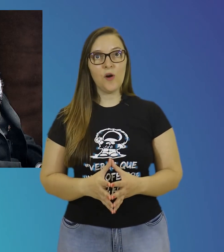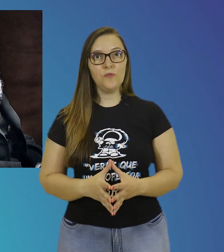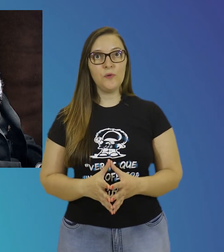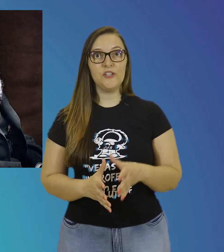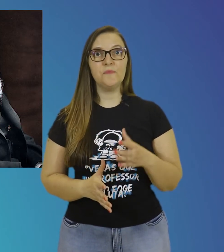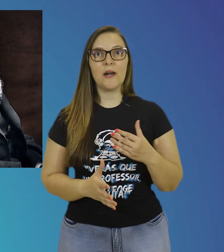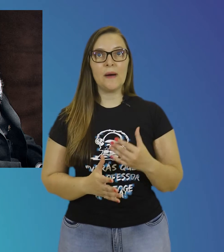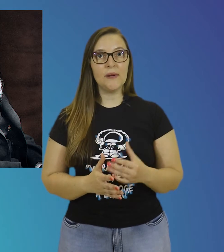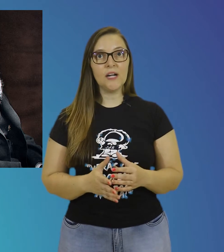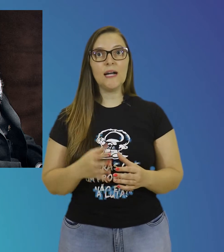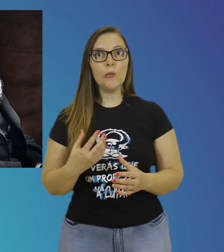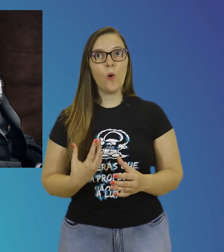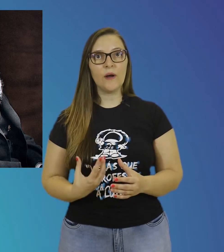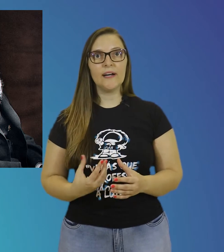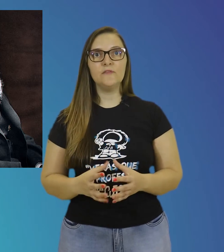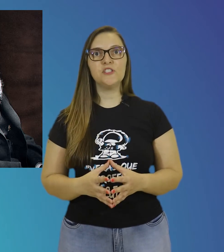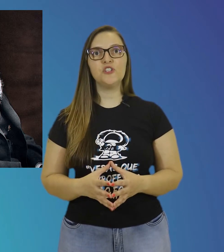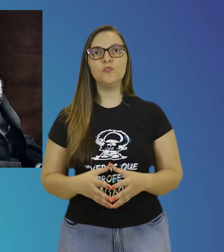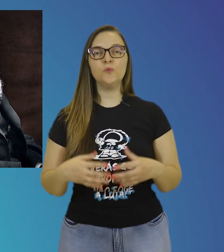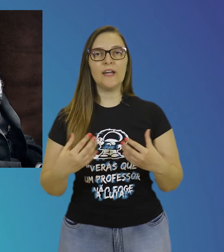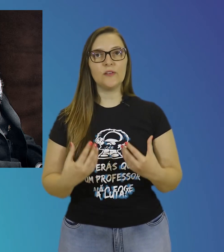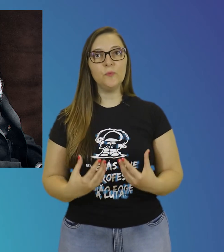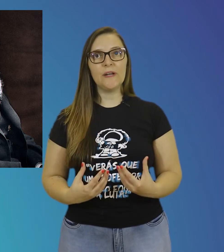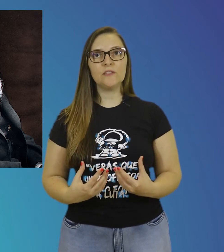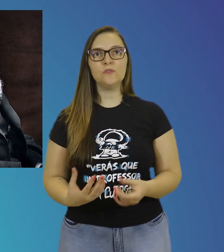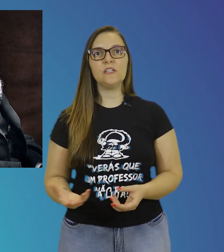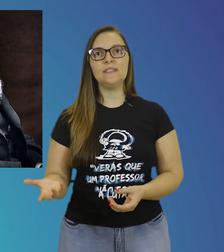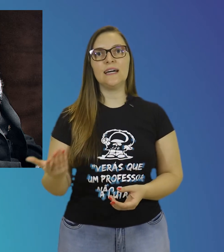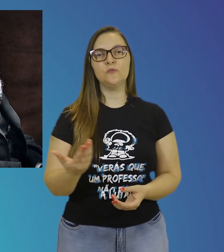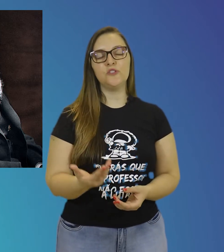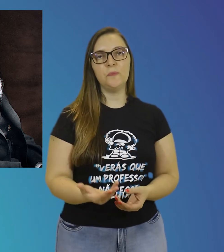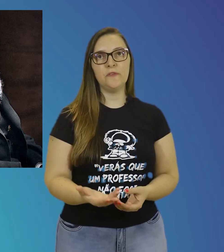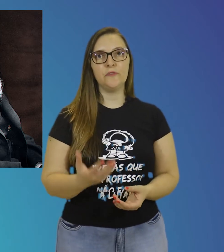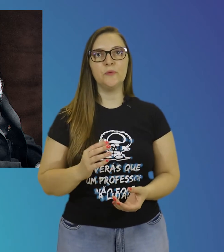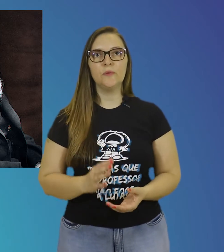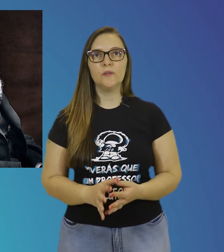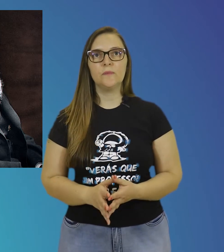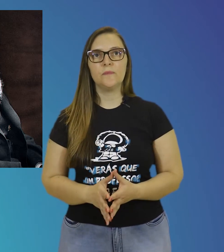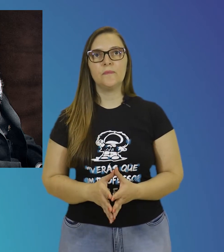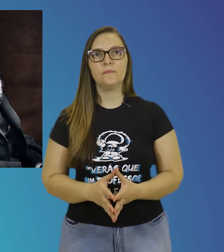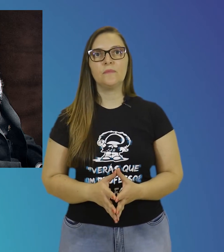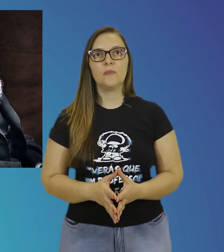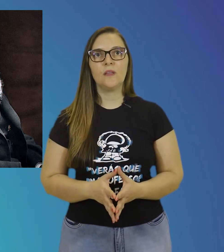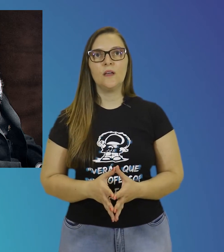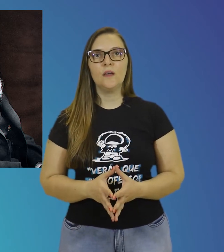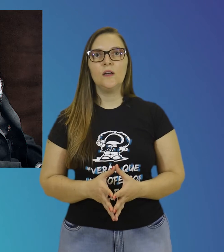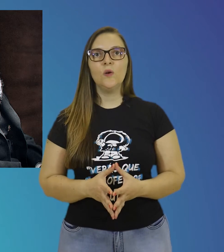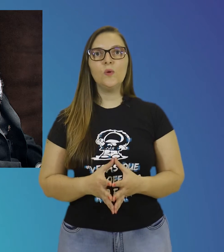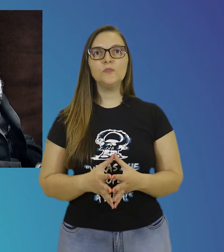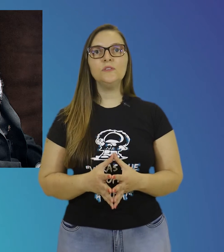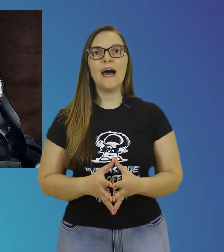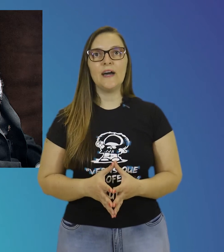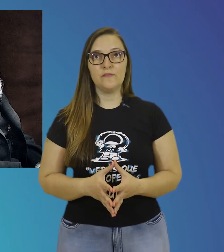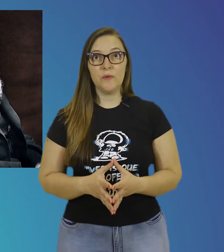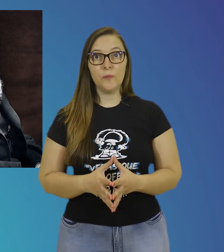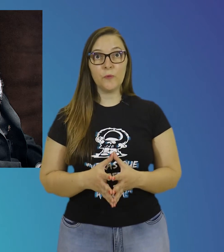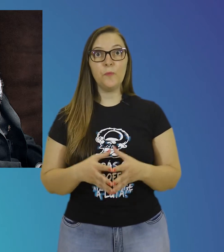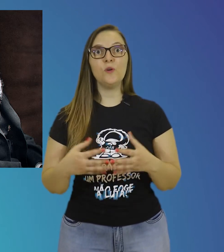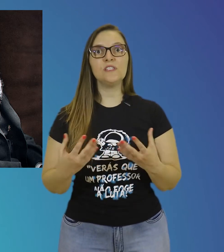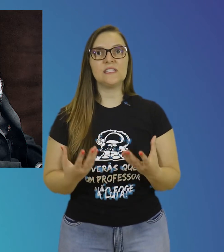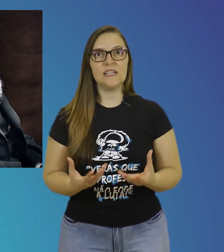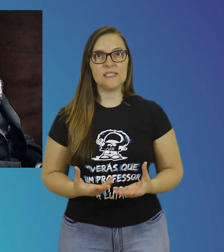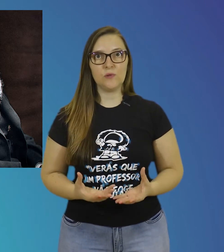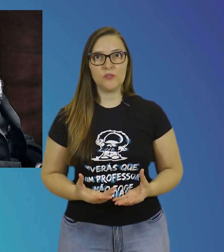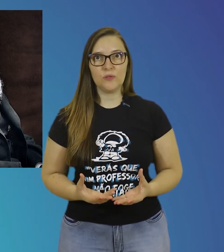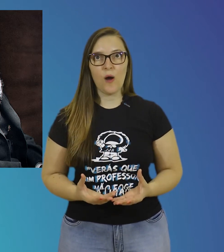um homem calvo e de barba branca longa, vestindo um terno preto sentado de perfil. Quando Darwin